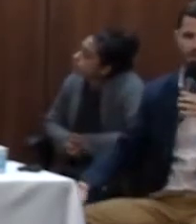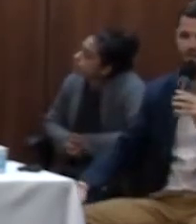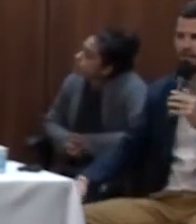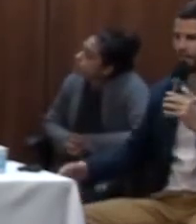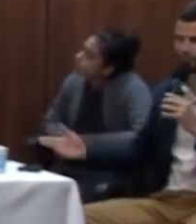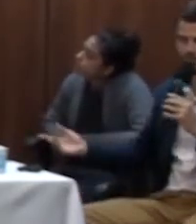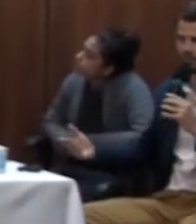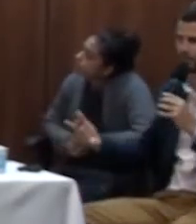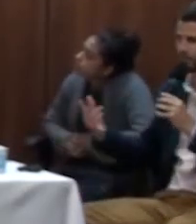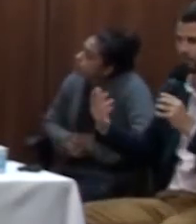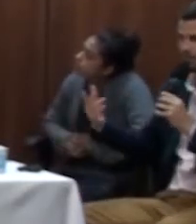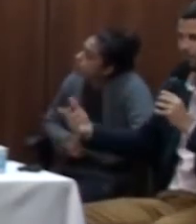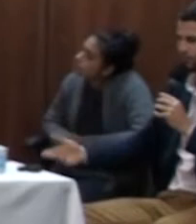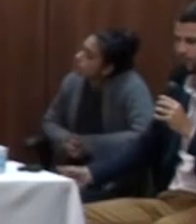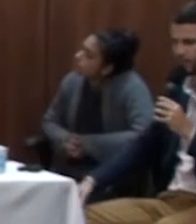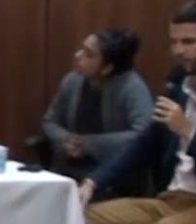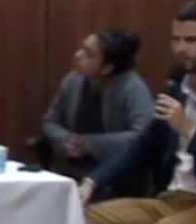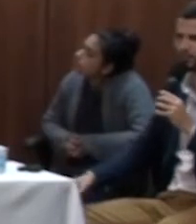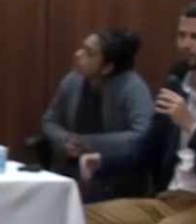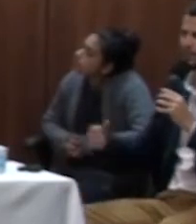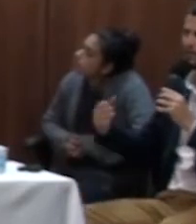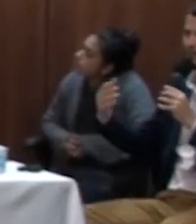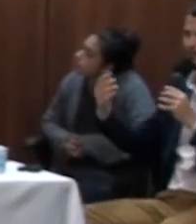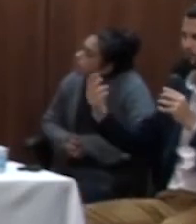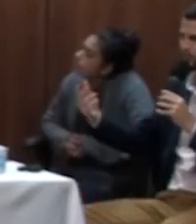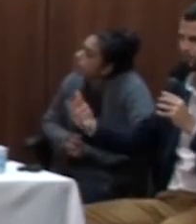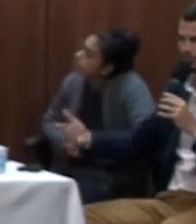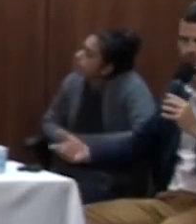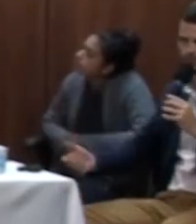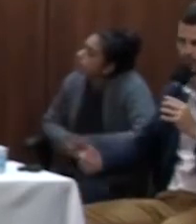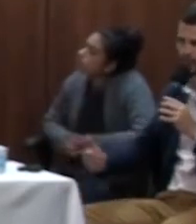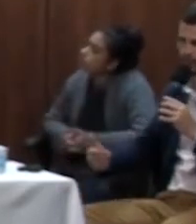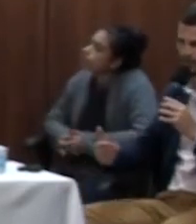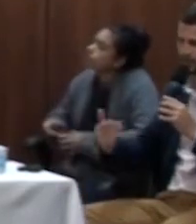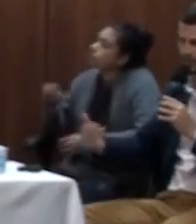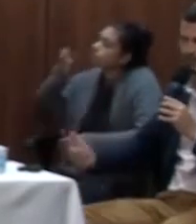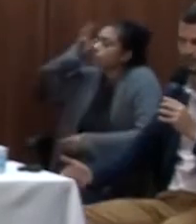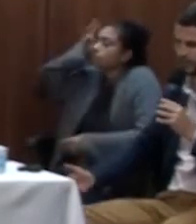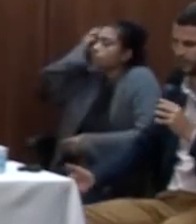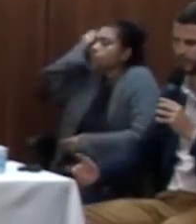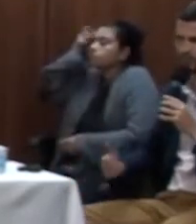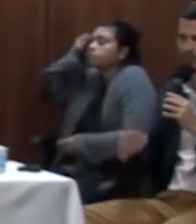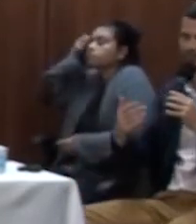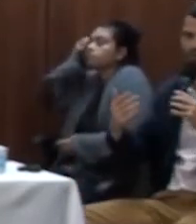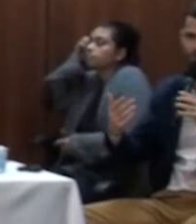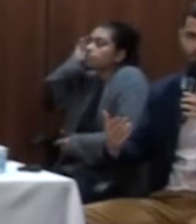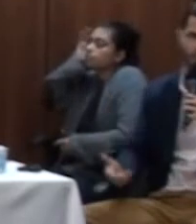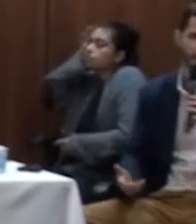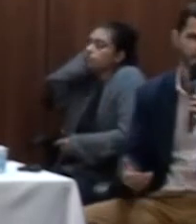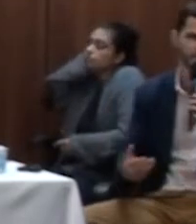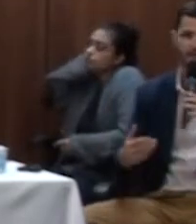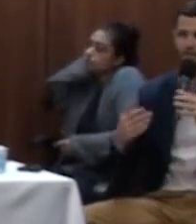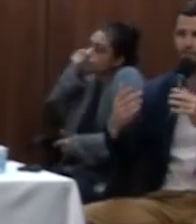reuniões ao longo desses anos com os equipamentos, com as equipes do HC, com representantes